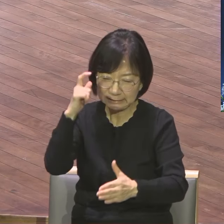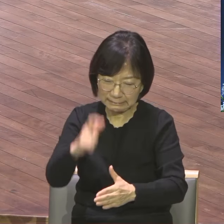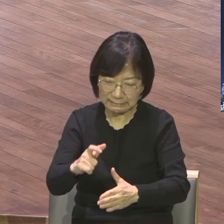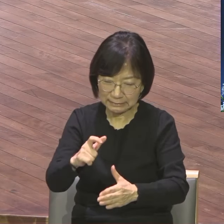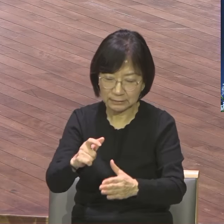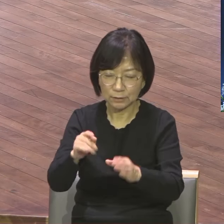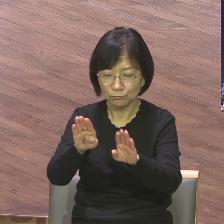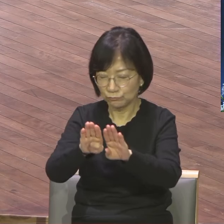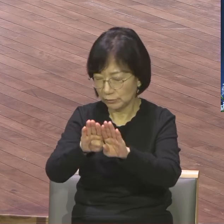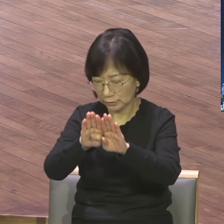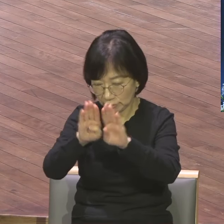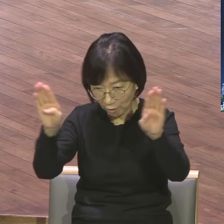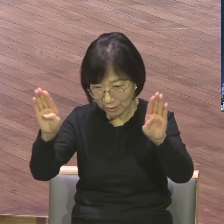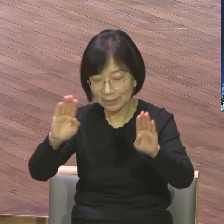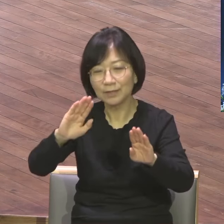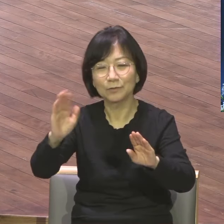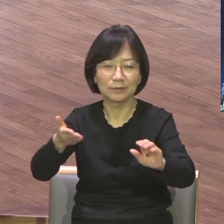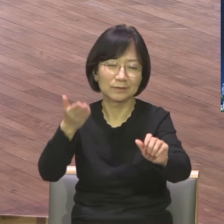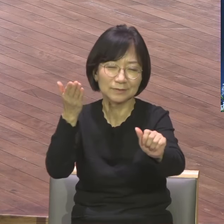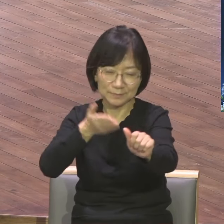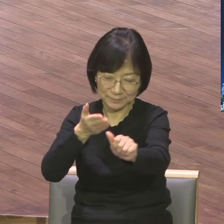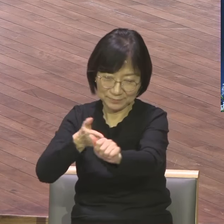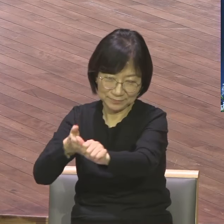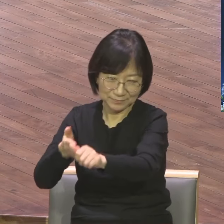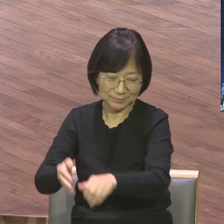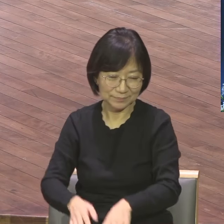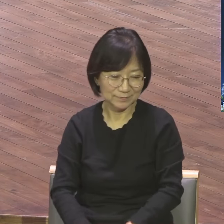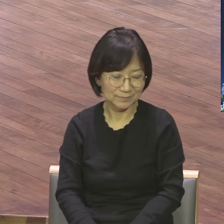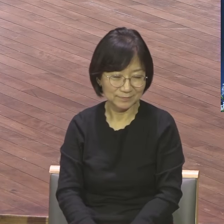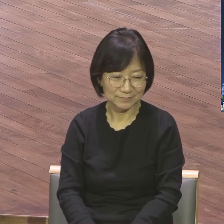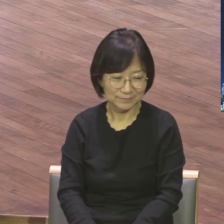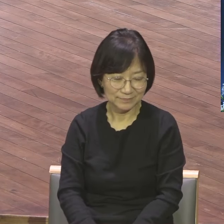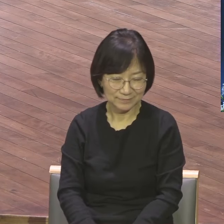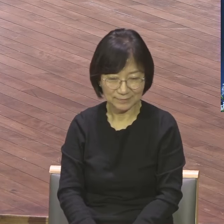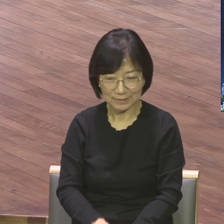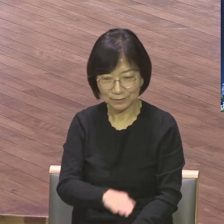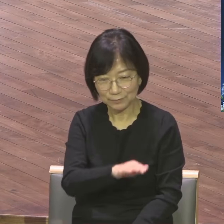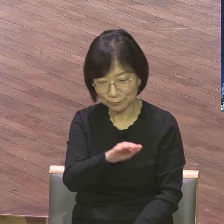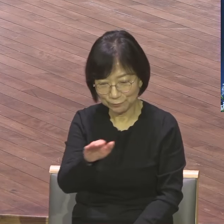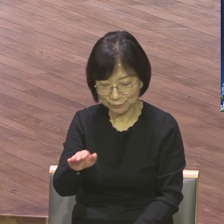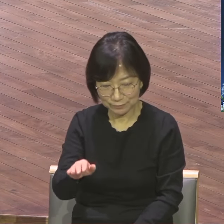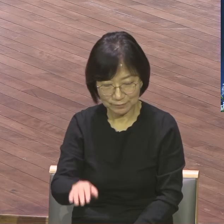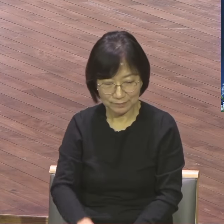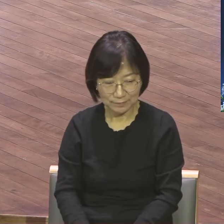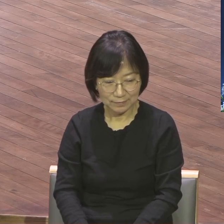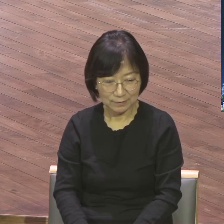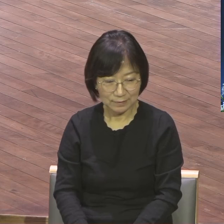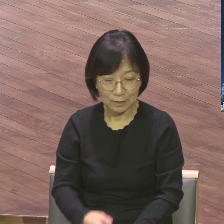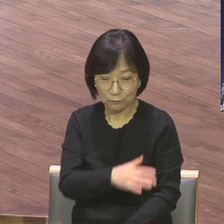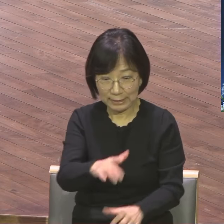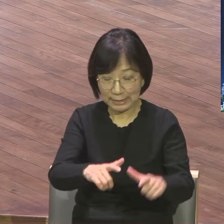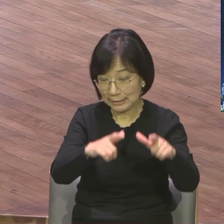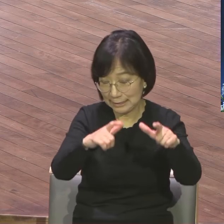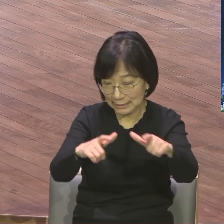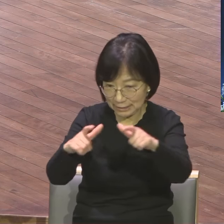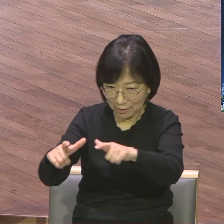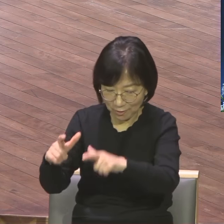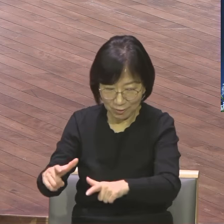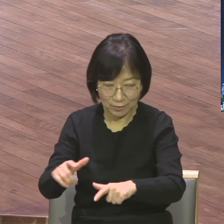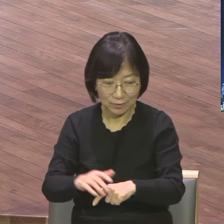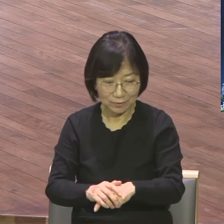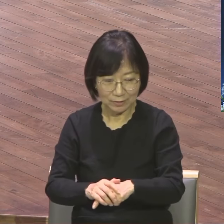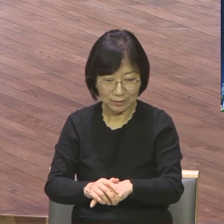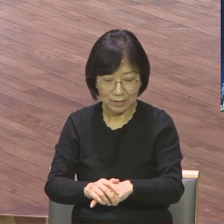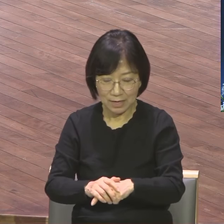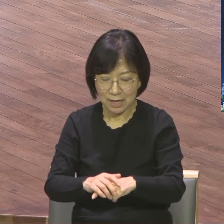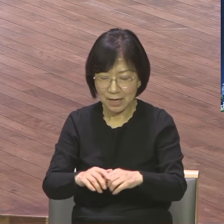되시기를 바랍니다. 정교인 새벽기도를 통해 굳게 닫힌 개인과 사역의 문제가 열려 지역의 장막터와 골룩의 장막터를